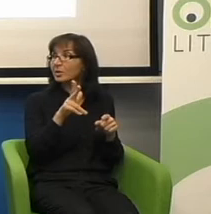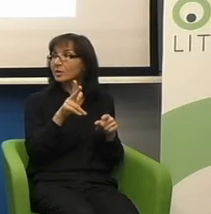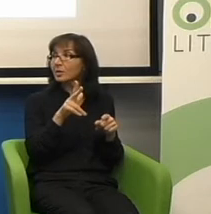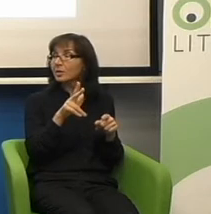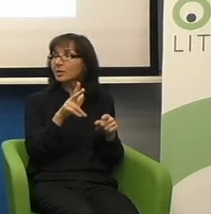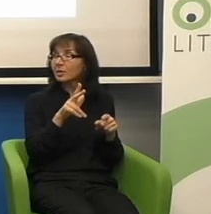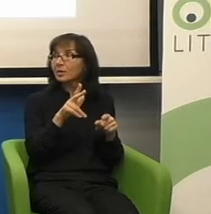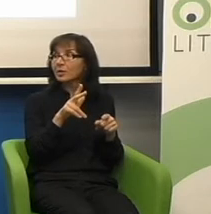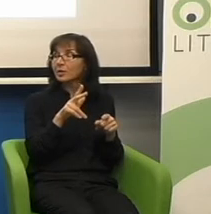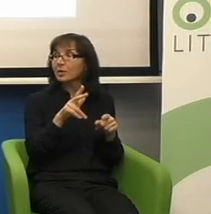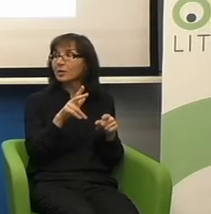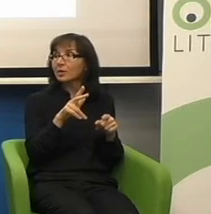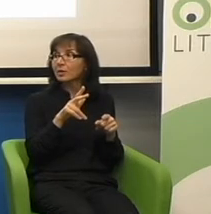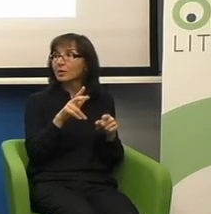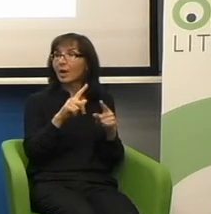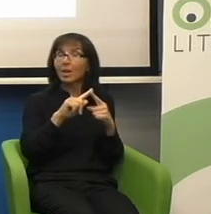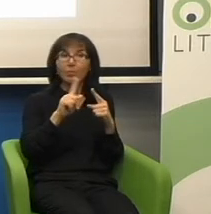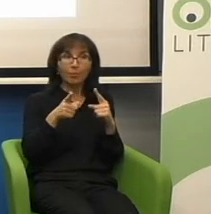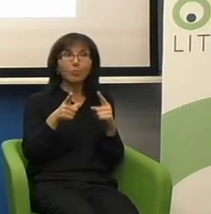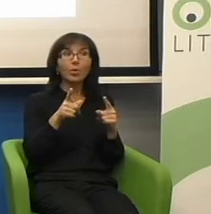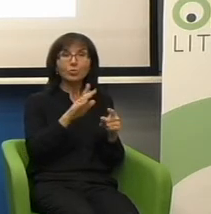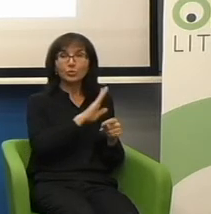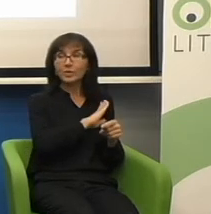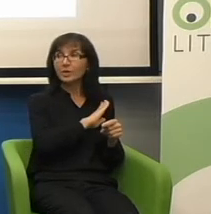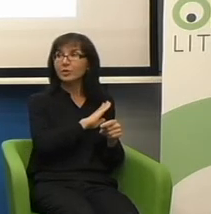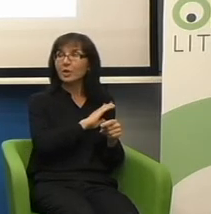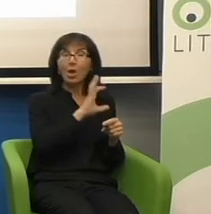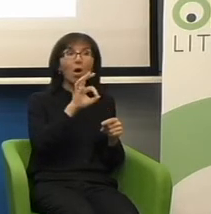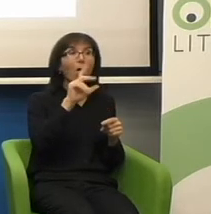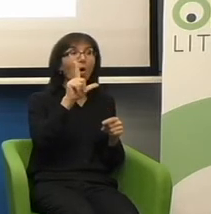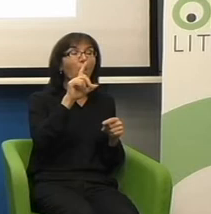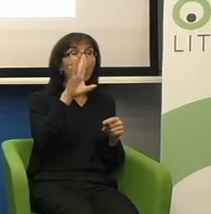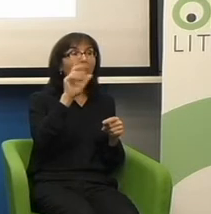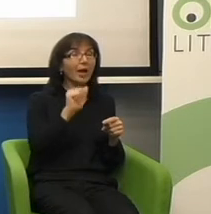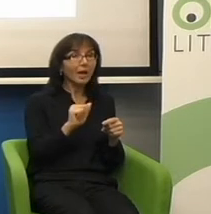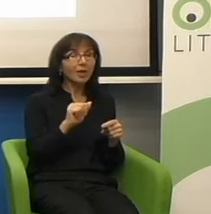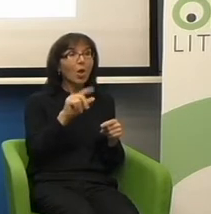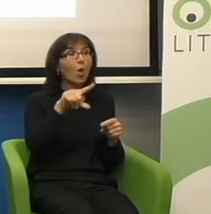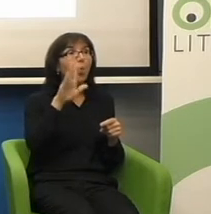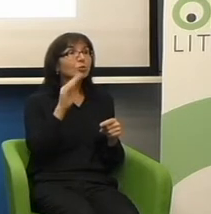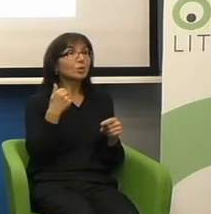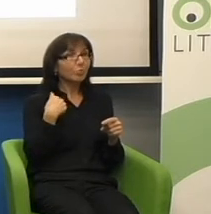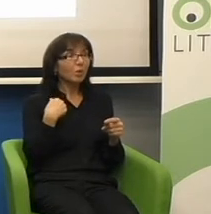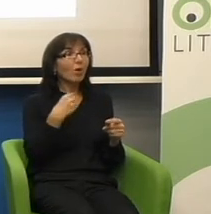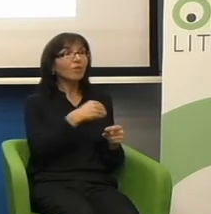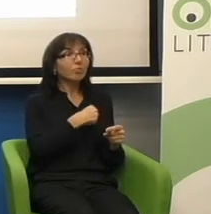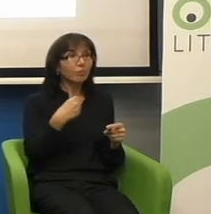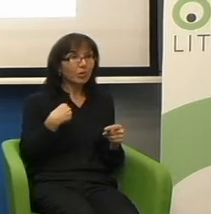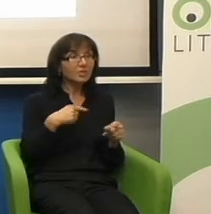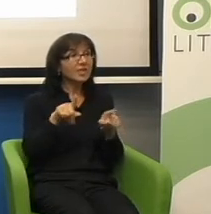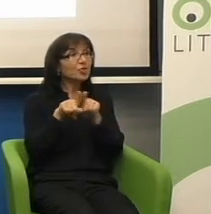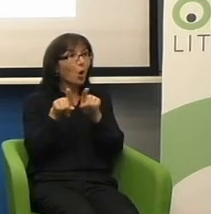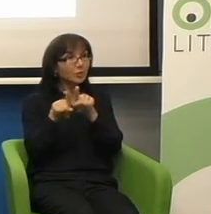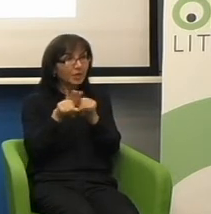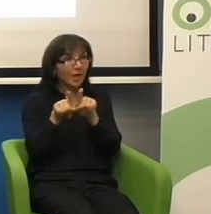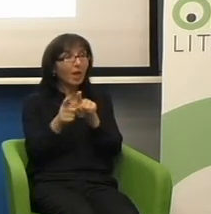Właśnie, ale chodzi w tym czasie, kiedy pani... No tak, ale siostra pani Anny Walentynowicz, Olga Lubczyk, była w Polsce, tak? Przyjechała do Polski,